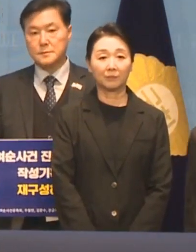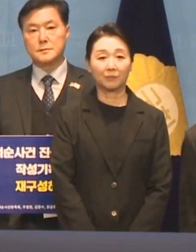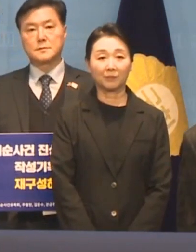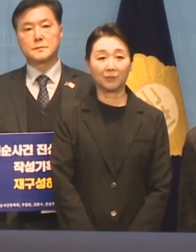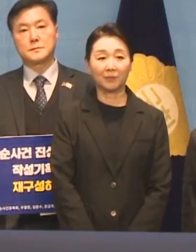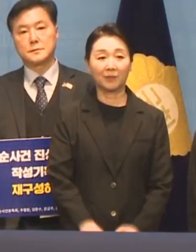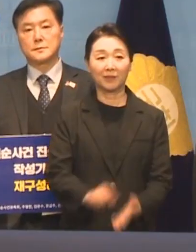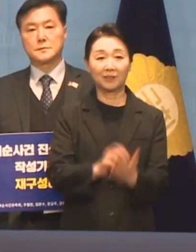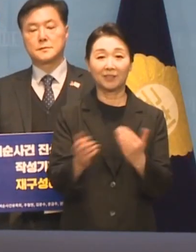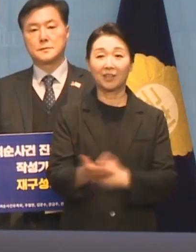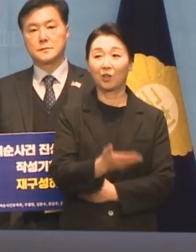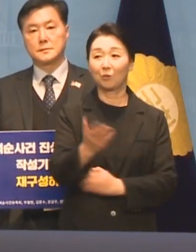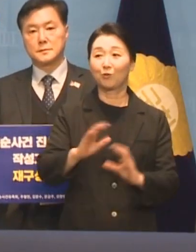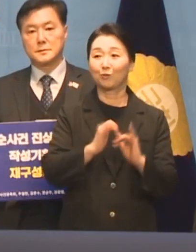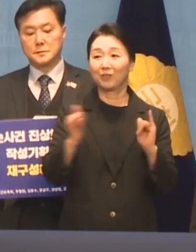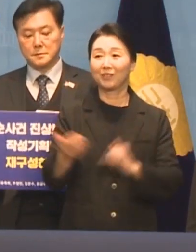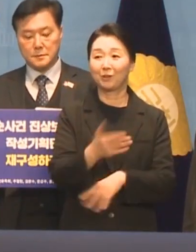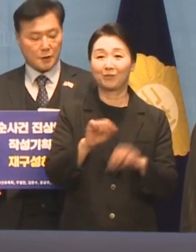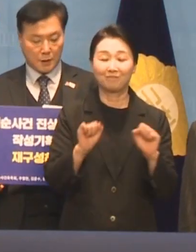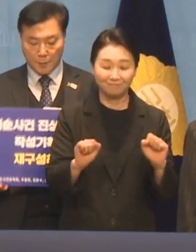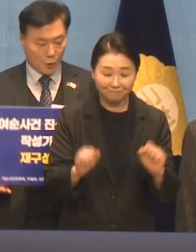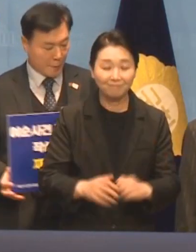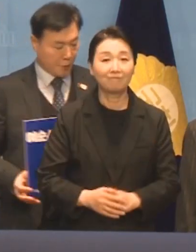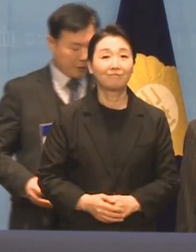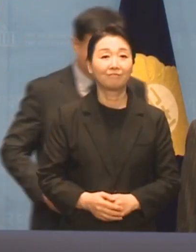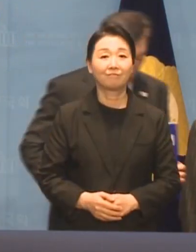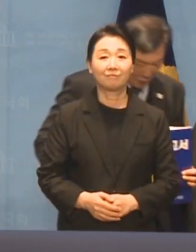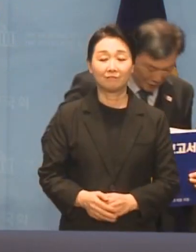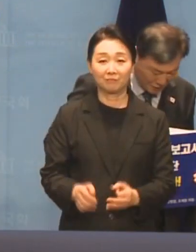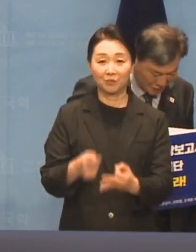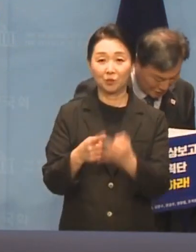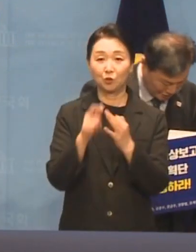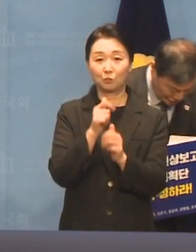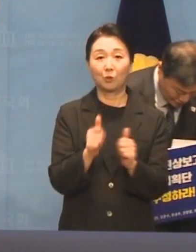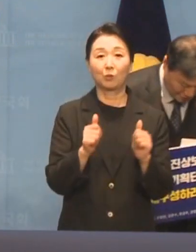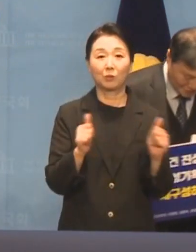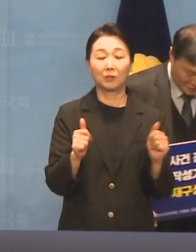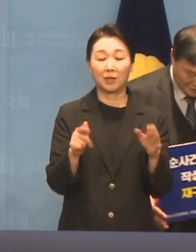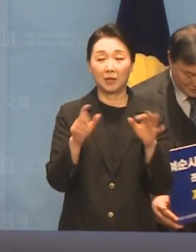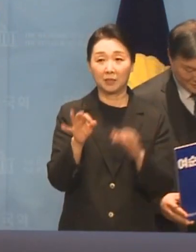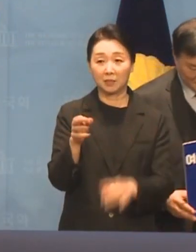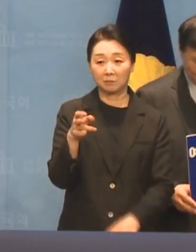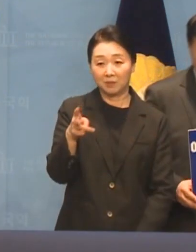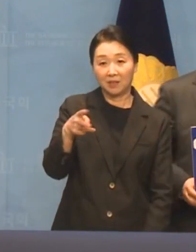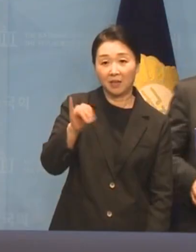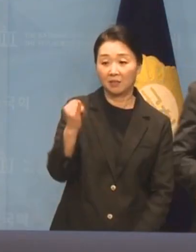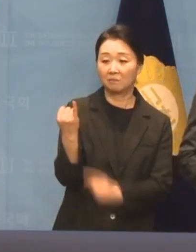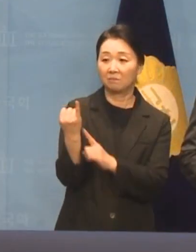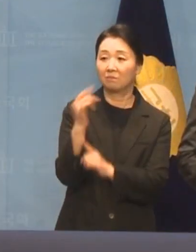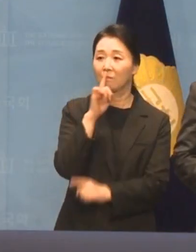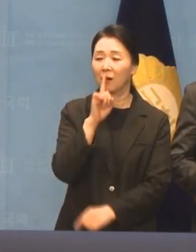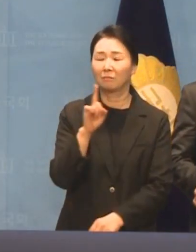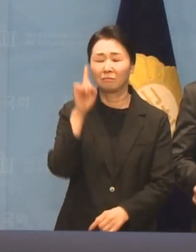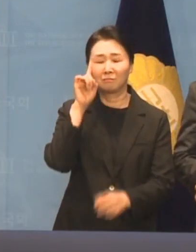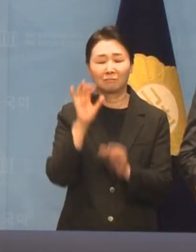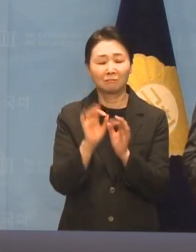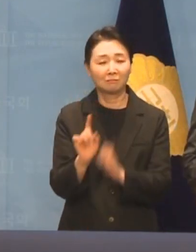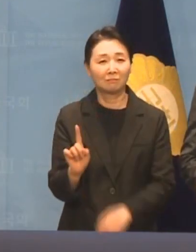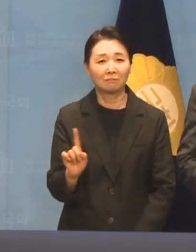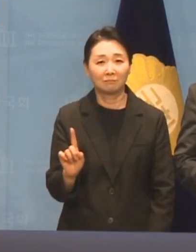기자 여러분, 국민 여러분 안녕하십니까? 윤석열의 변호사 김계리가 웬 말이냐? 오늘